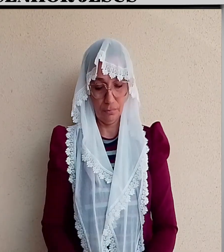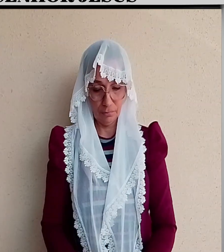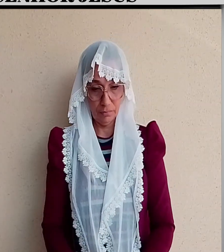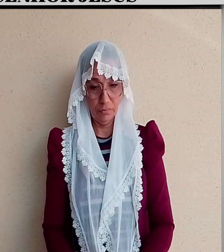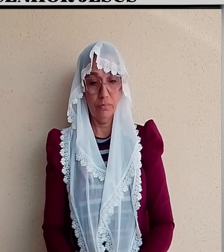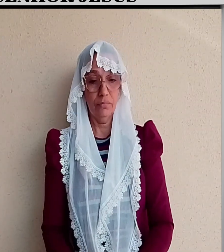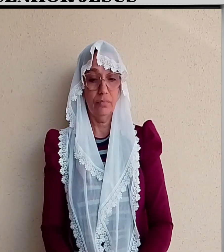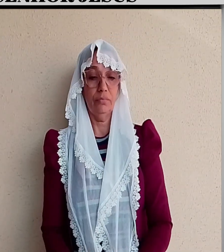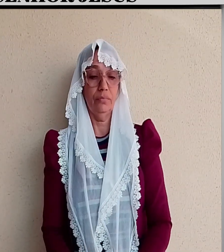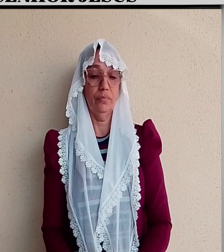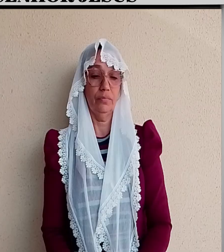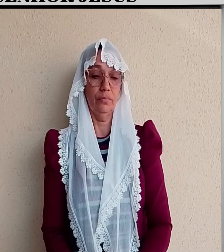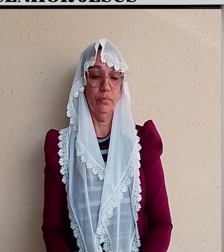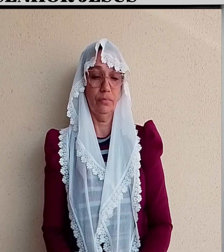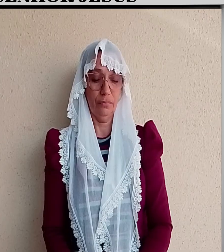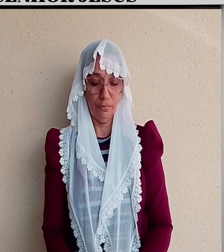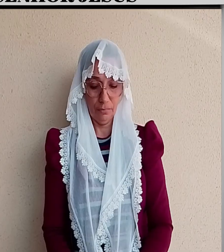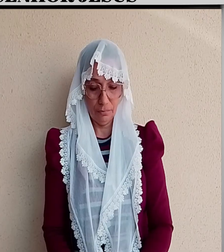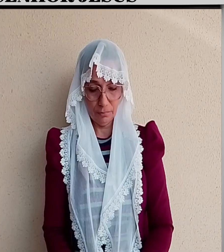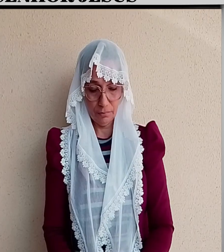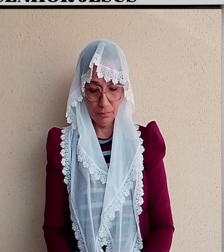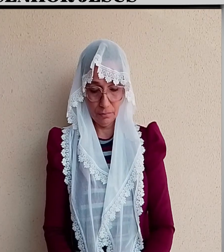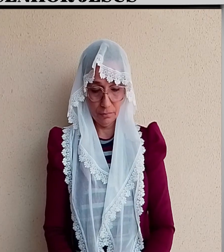Aleluia, Jesus.